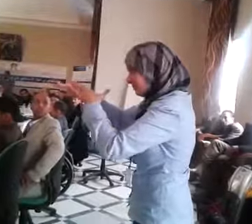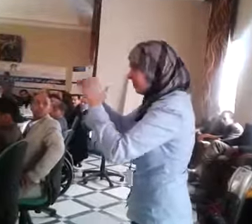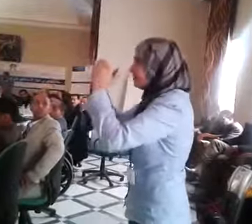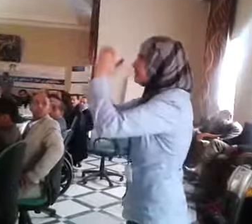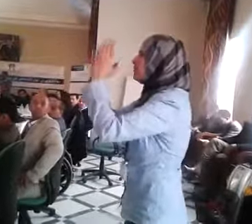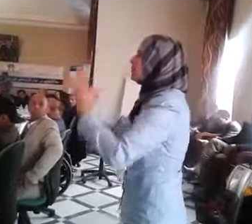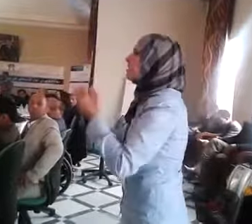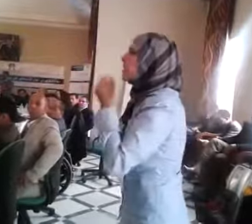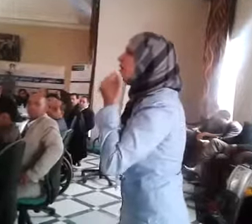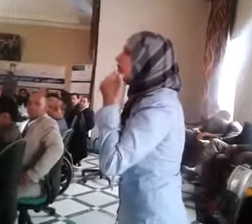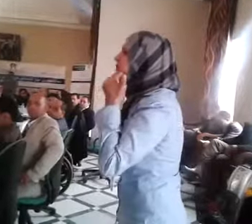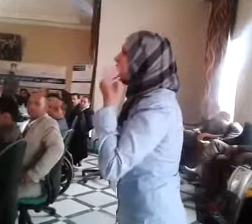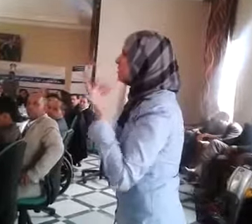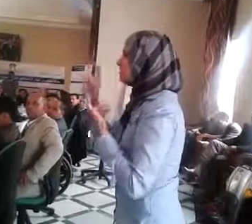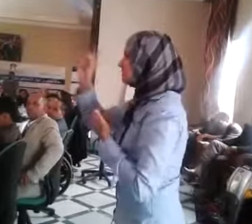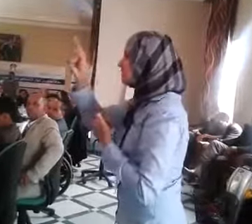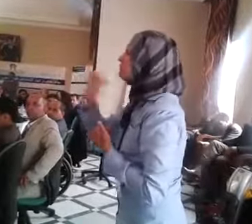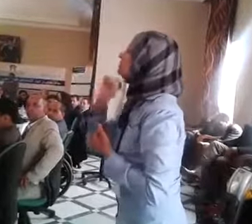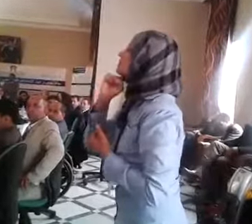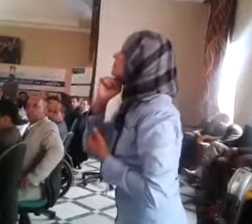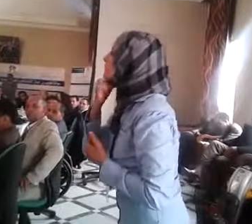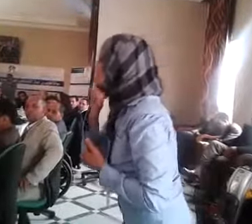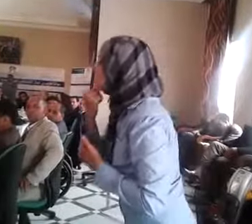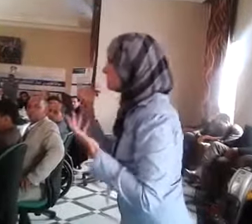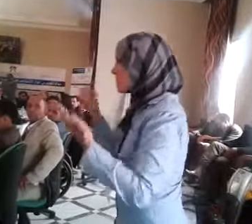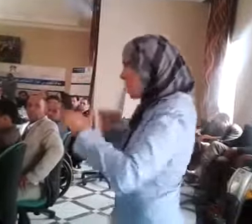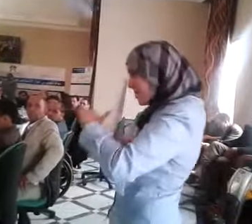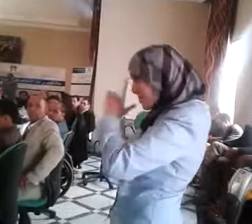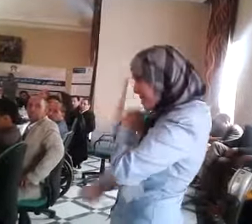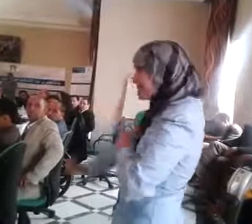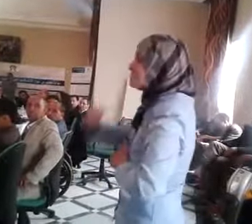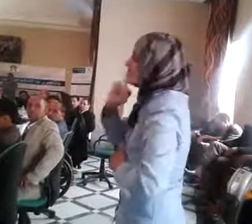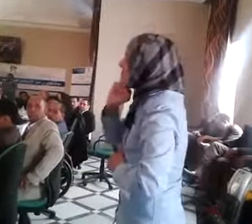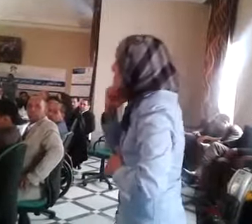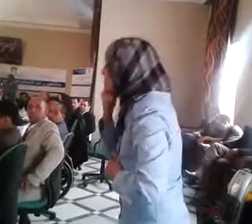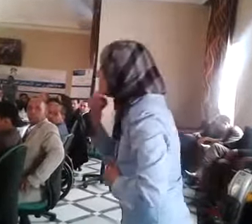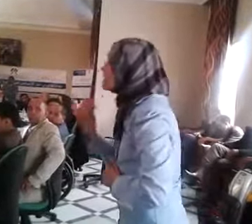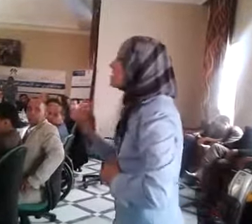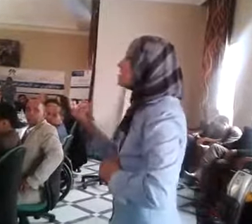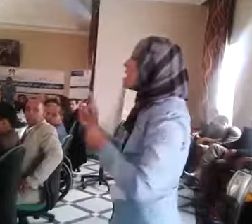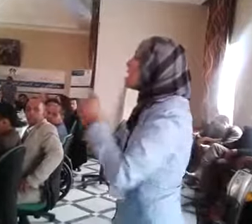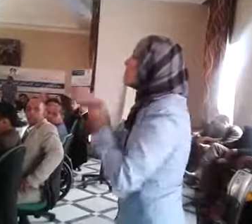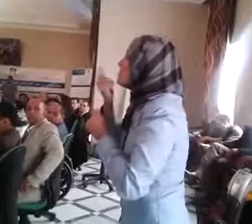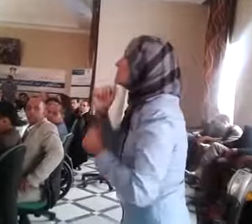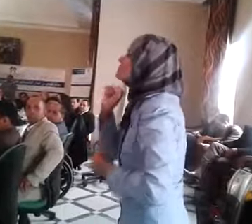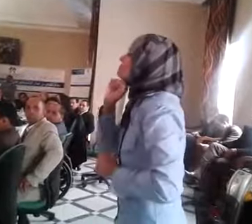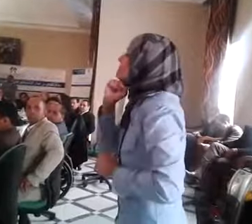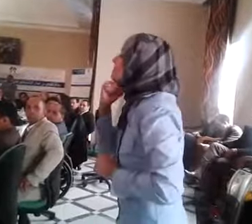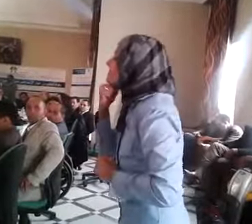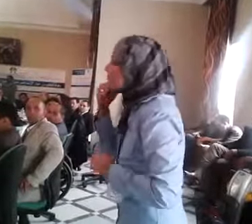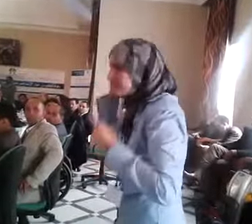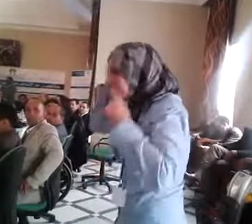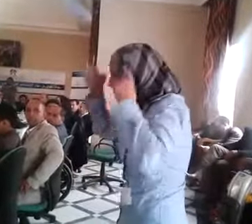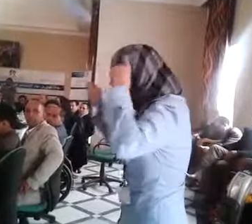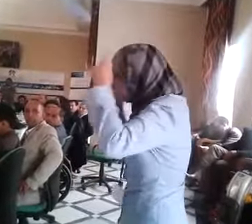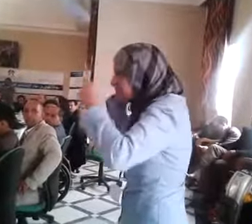يعيشوا حيات طبيعية ولكن خاصة الحروق لهم الاقتصادية والاجتماعية خاصة